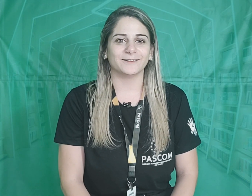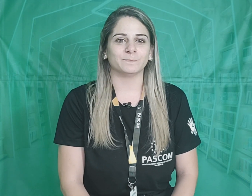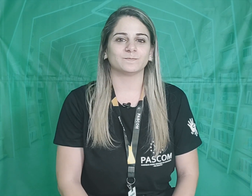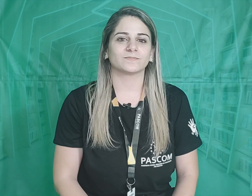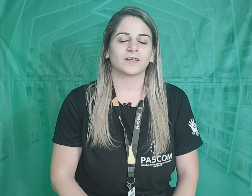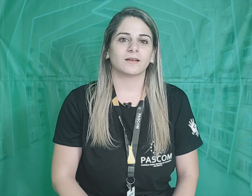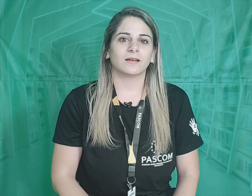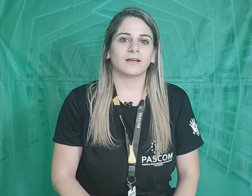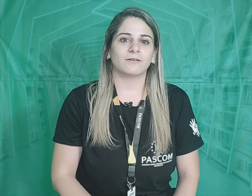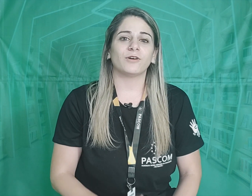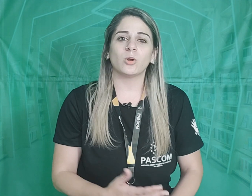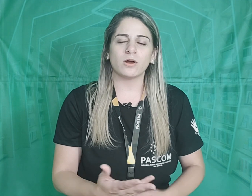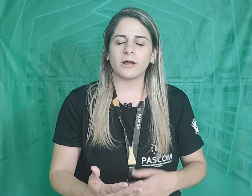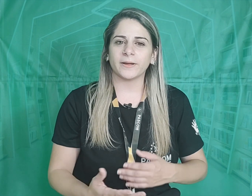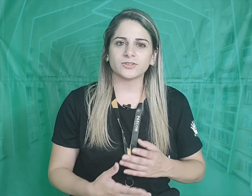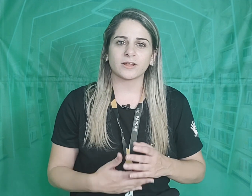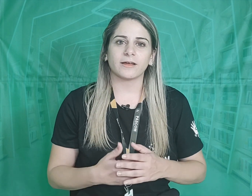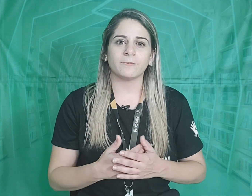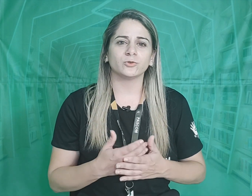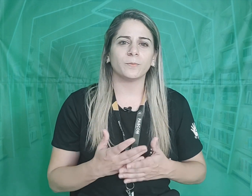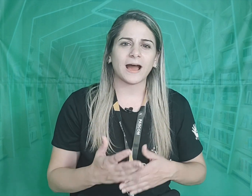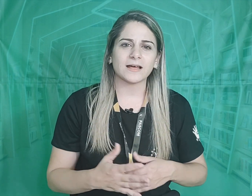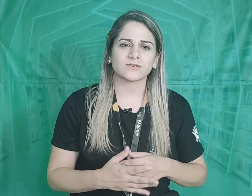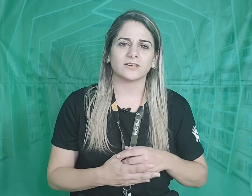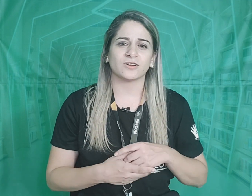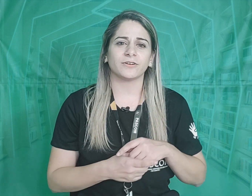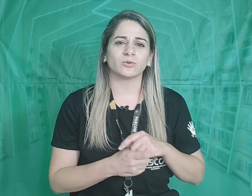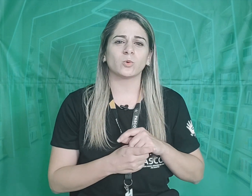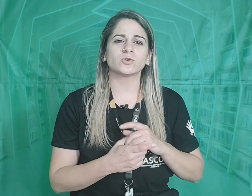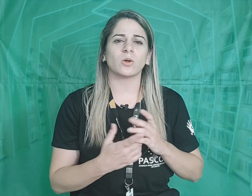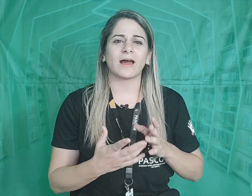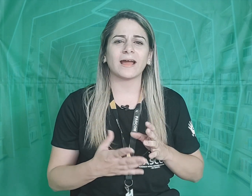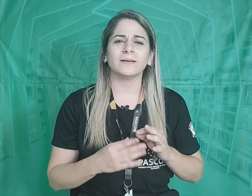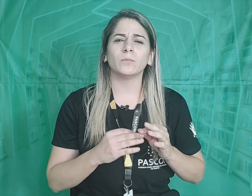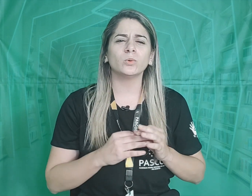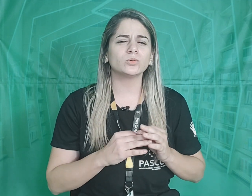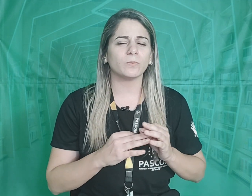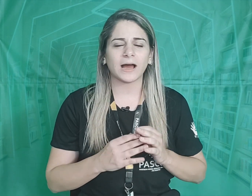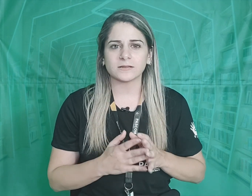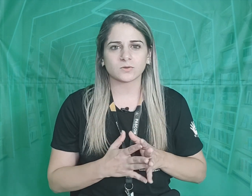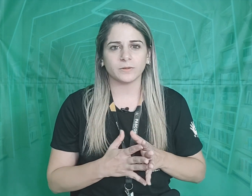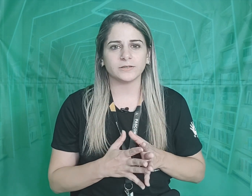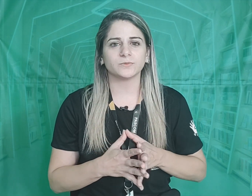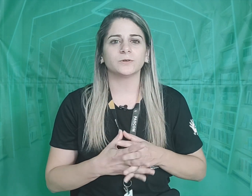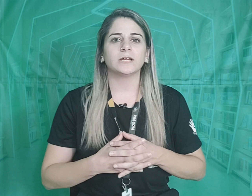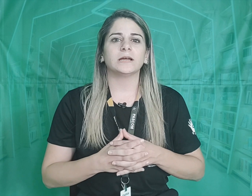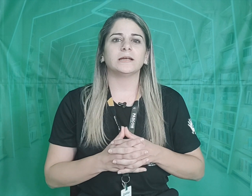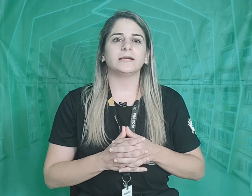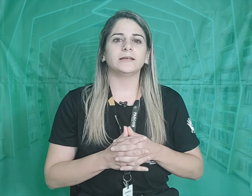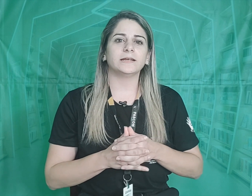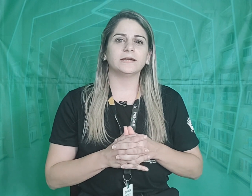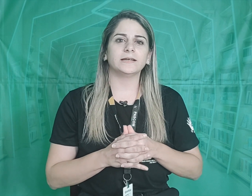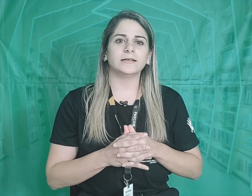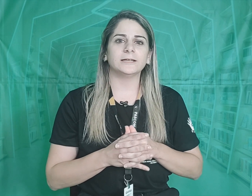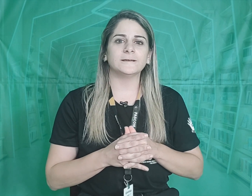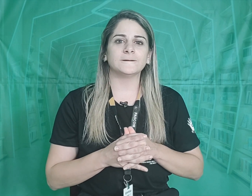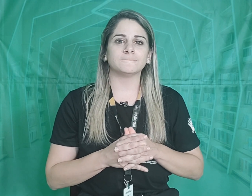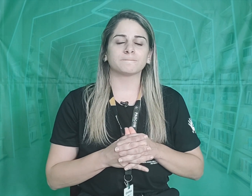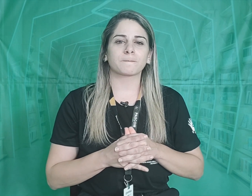Ela falou realmente que era muito básico. Ela tinha feito um curso online muito básico mesmo. E